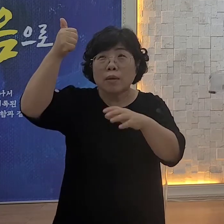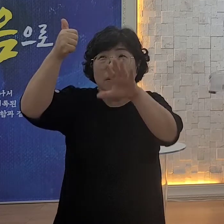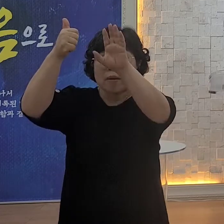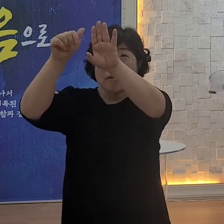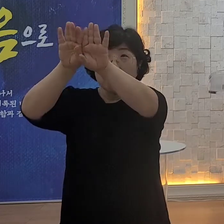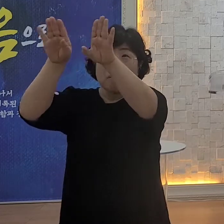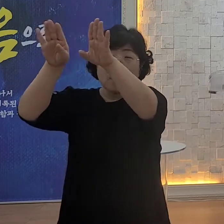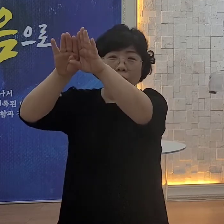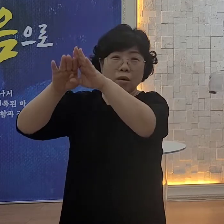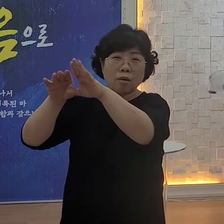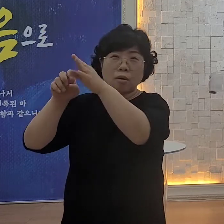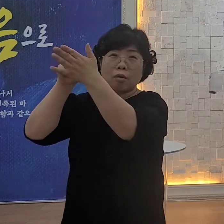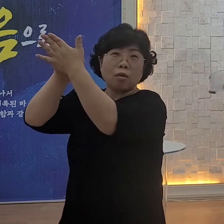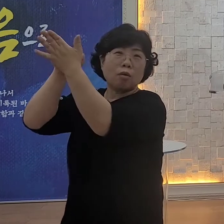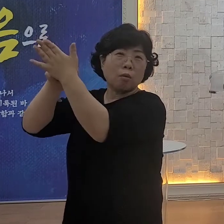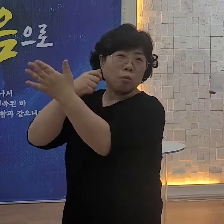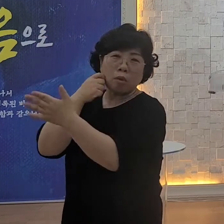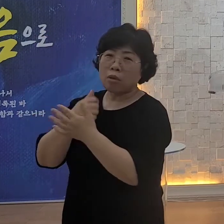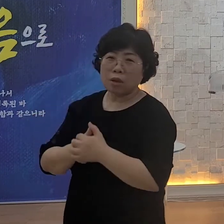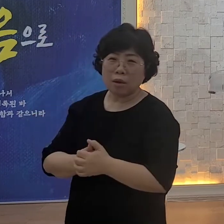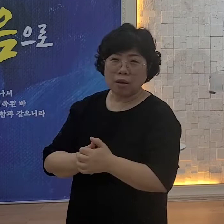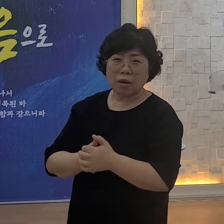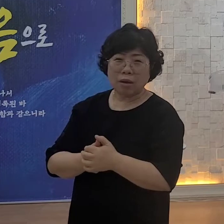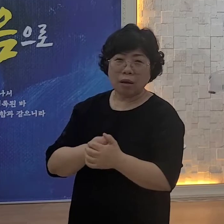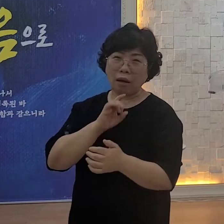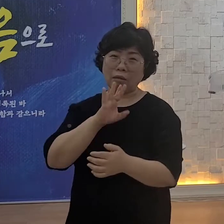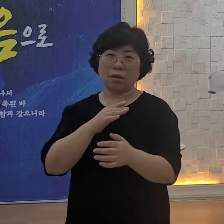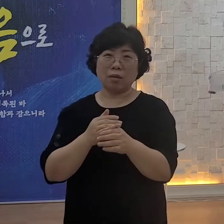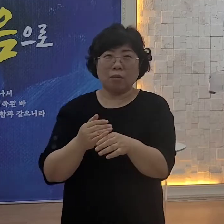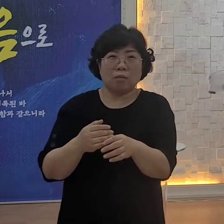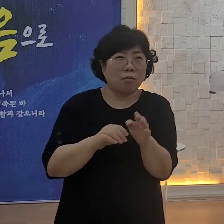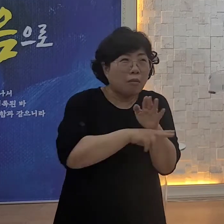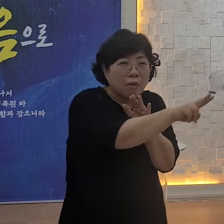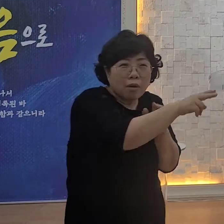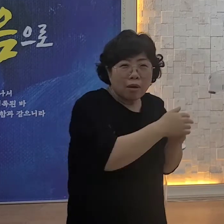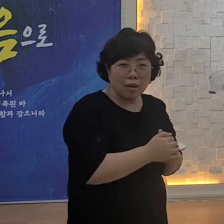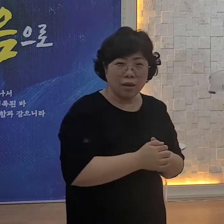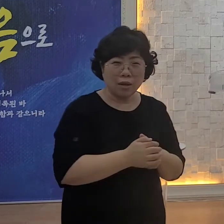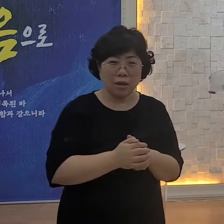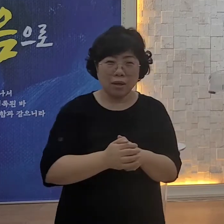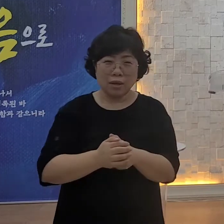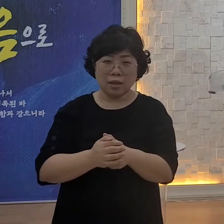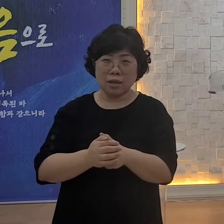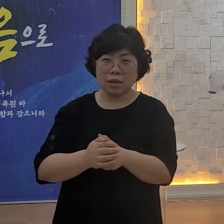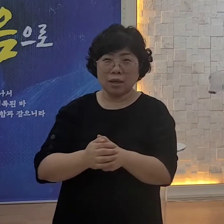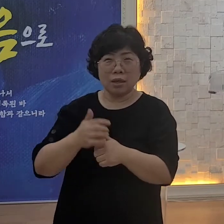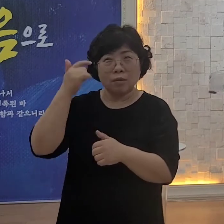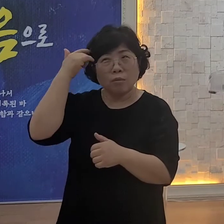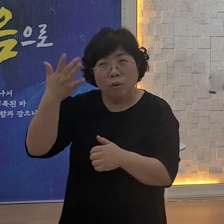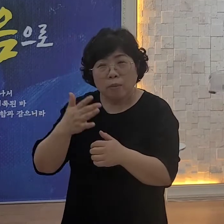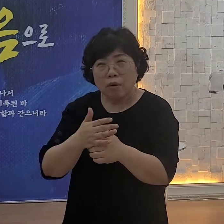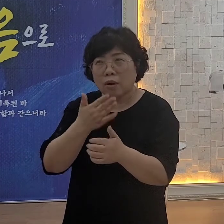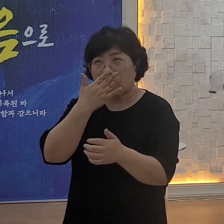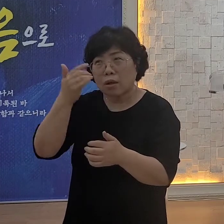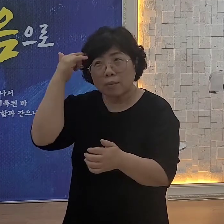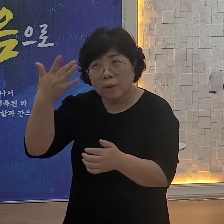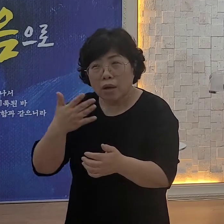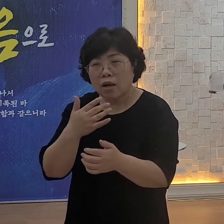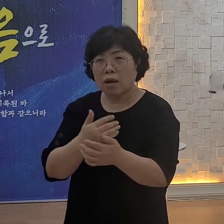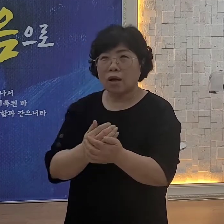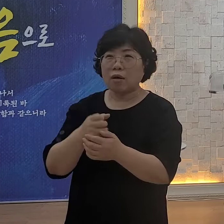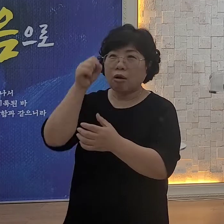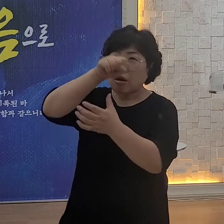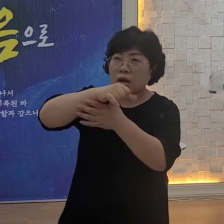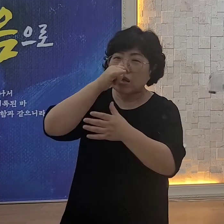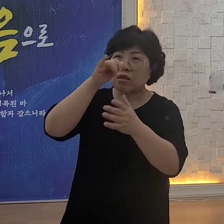못 올라갑니다. 오지 마라 하면 못 갑니다. 이게 호출 비서실에 연락해가지고 오라 해야 올라가고 목사님